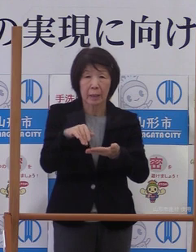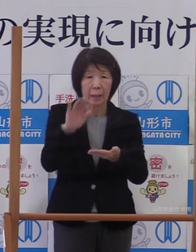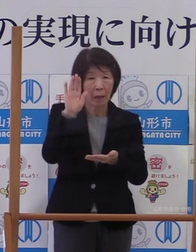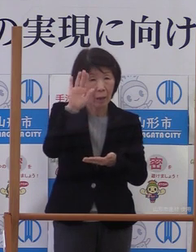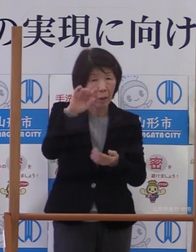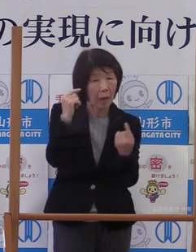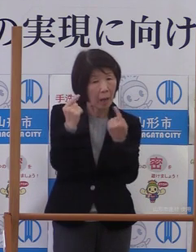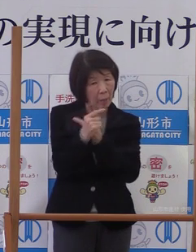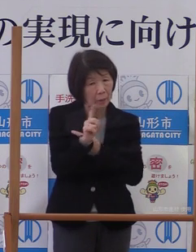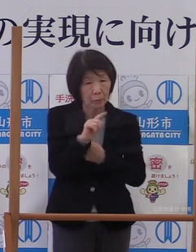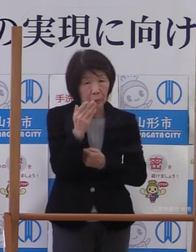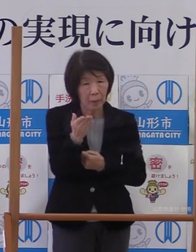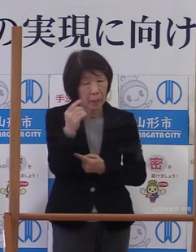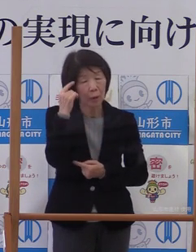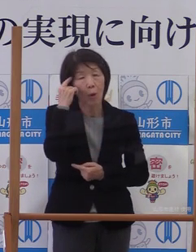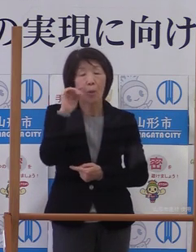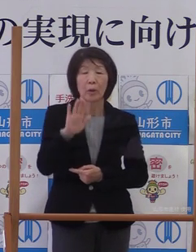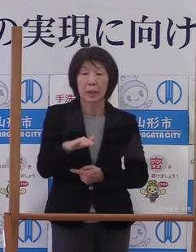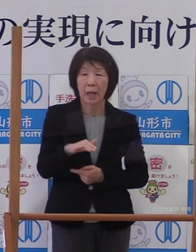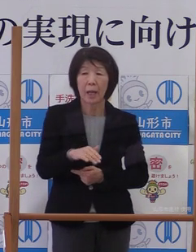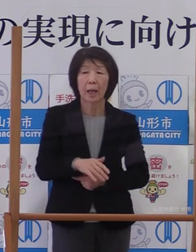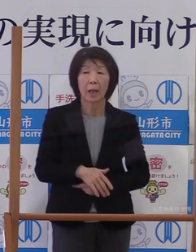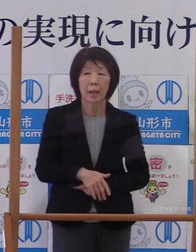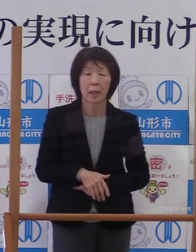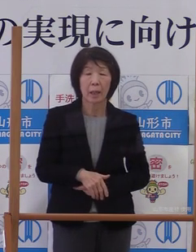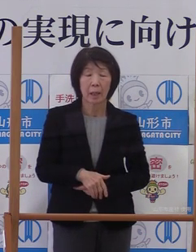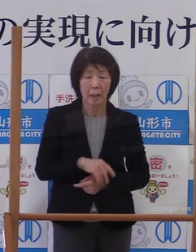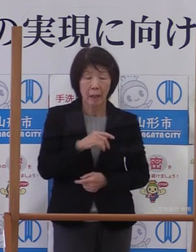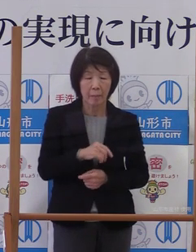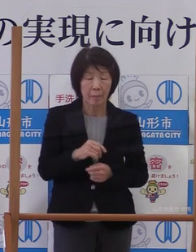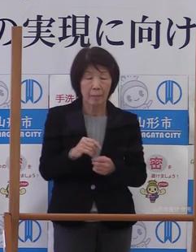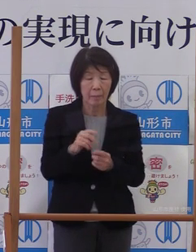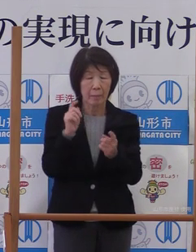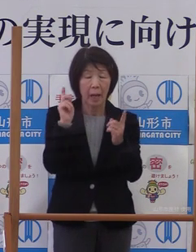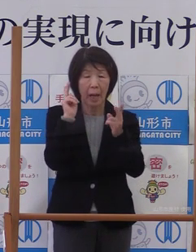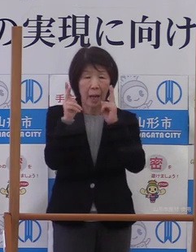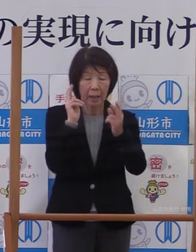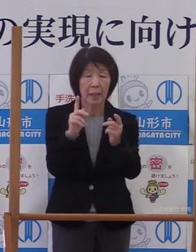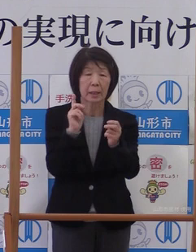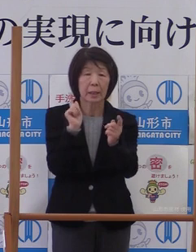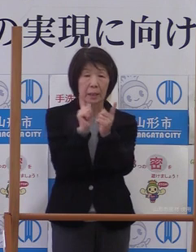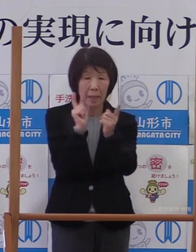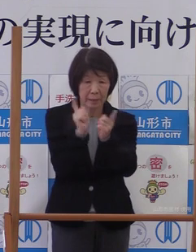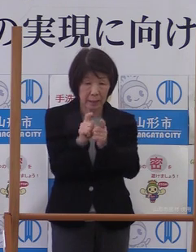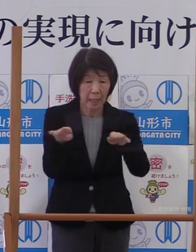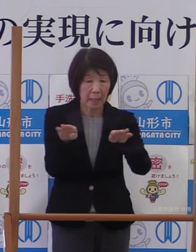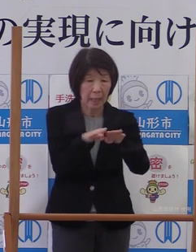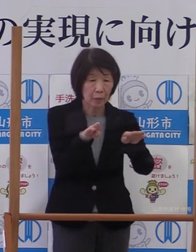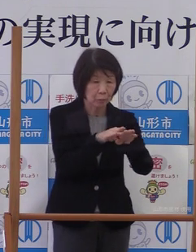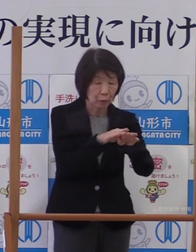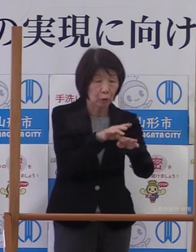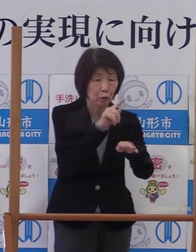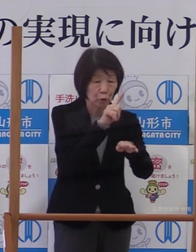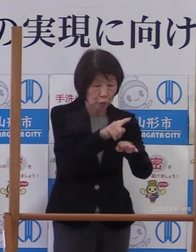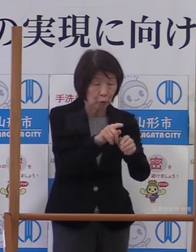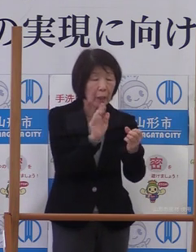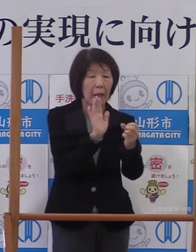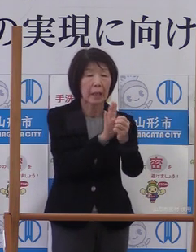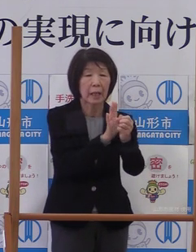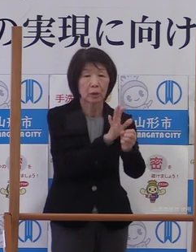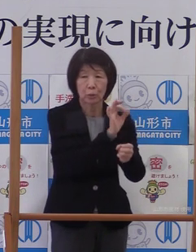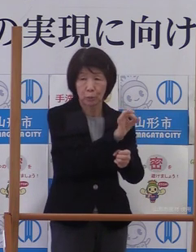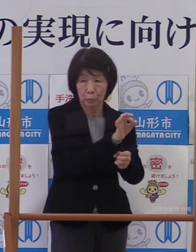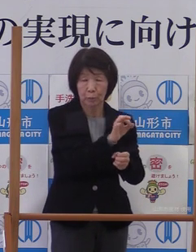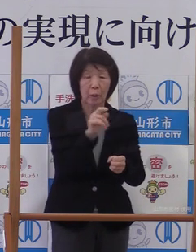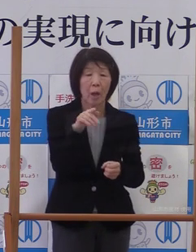なと思ったんですが、例えば事業者に対する、休業補償的なものとかですね、これは基本は